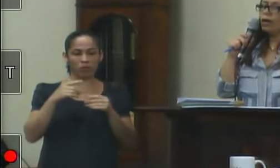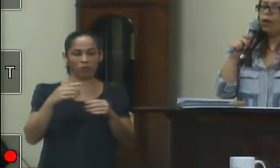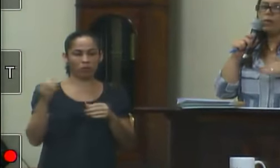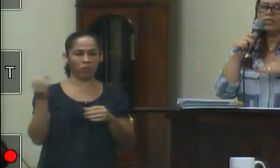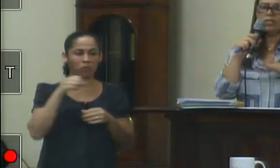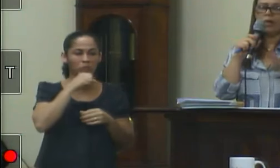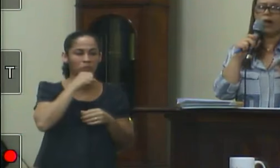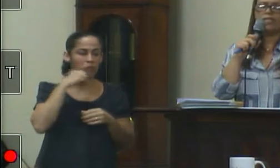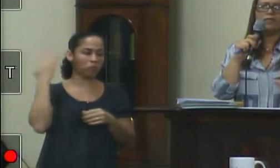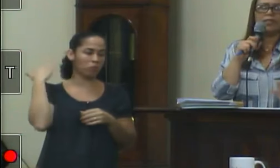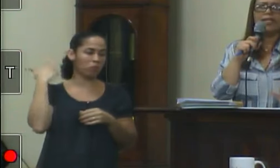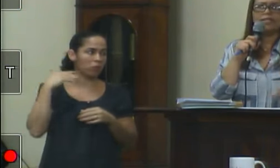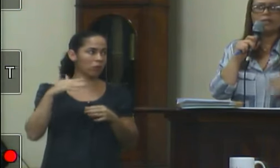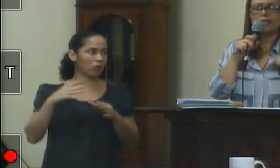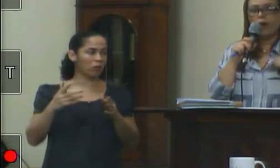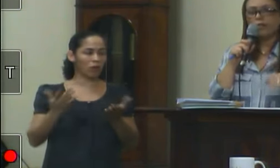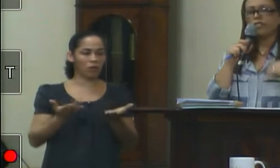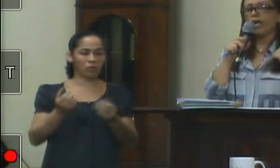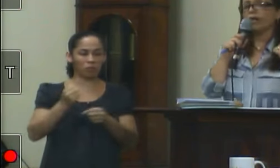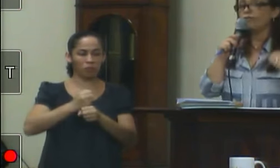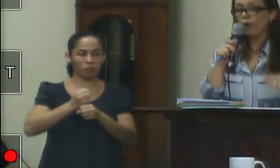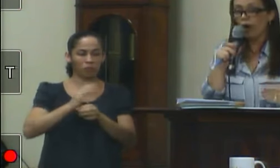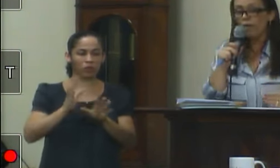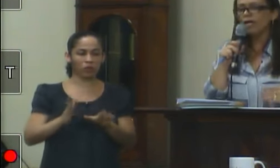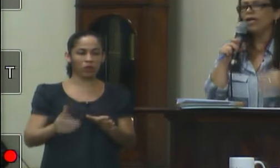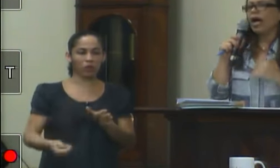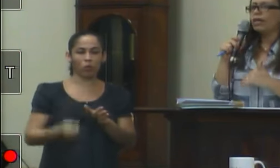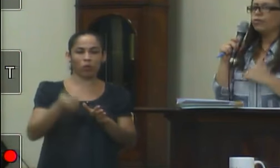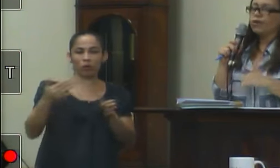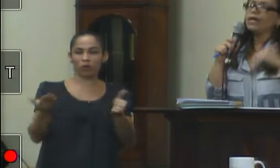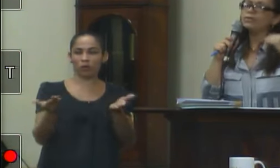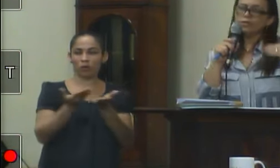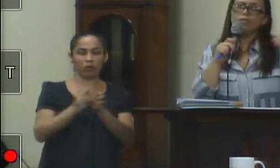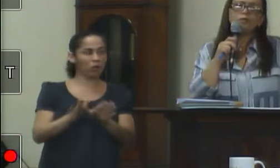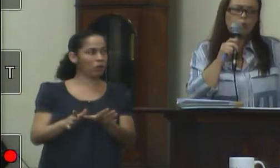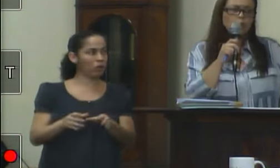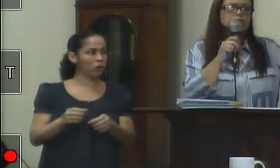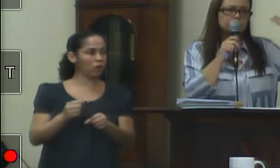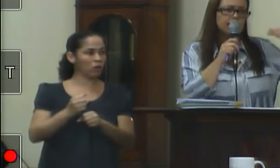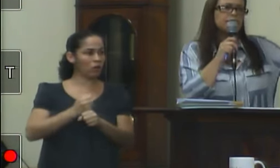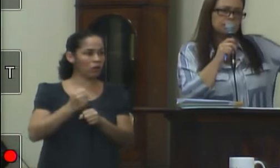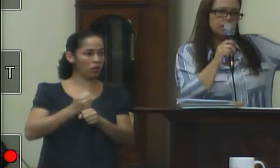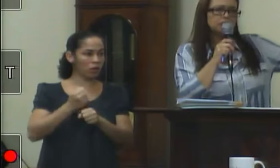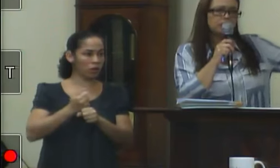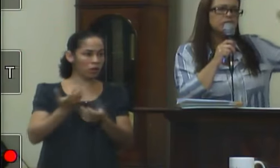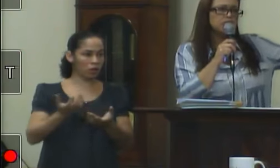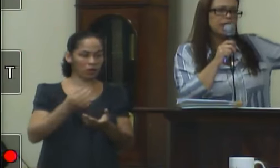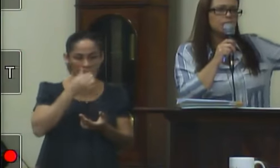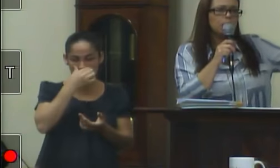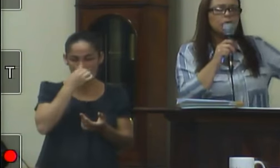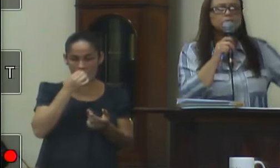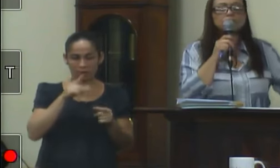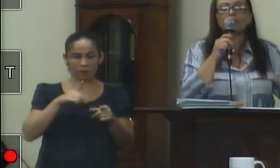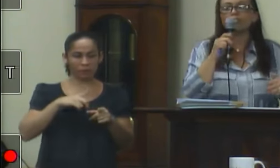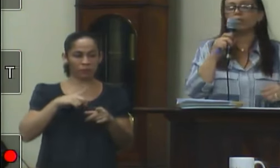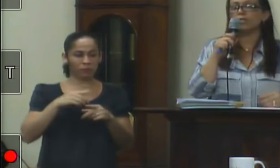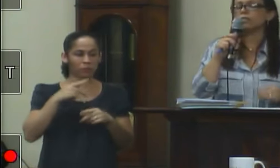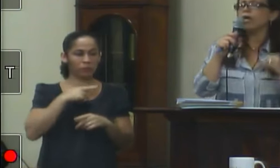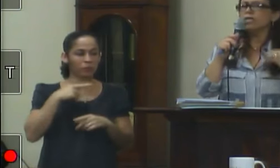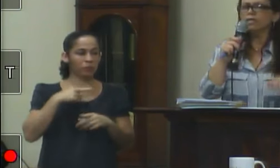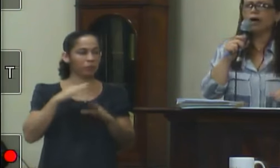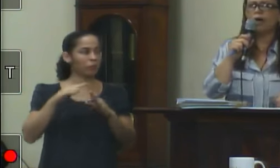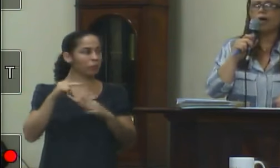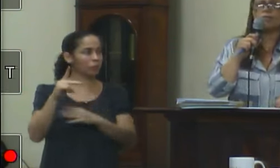agora a obra já está quase finalizando, a obra de reforma. Aí eu vou falar do antigo posto, porque era antigamente, né, era o posto de saúde